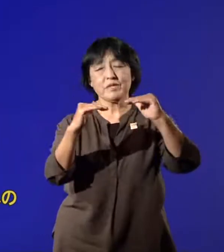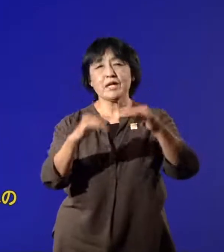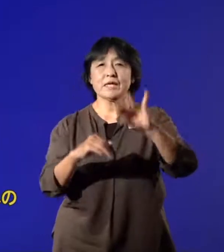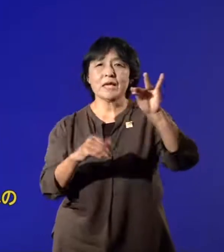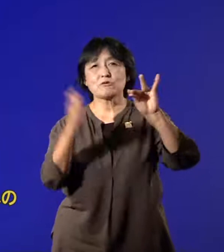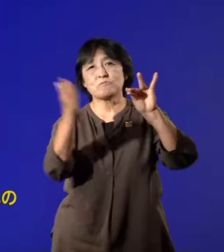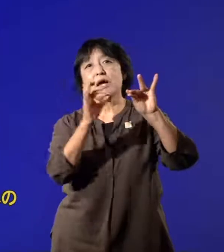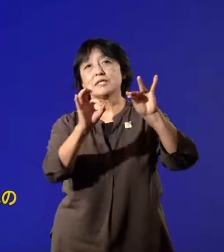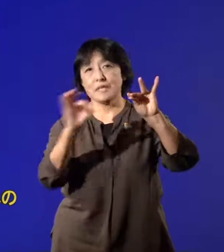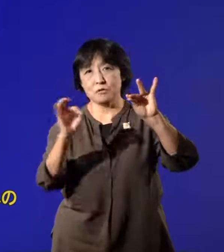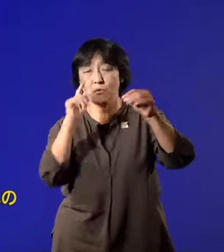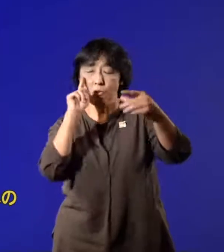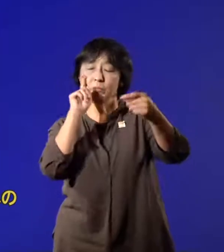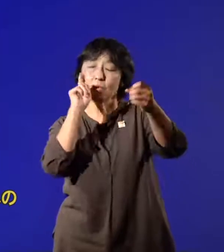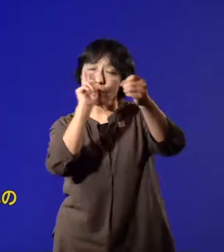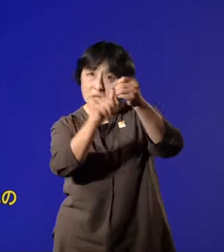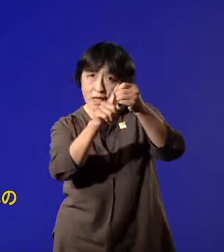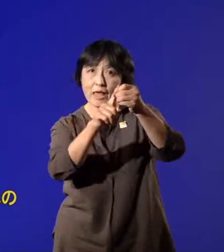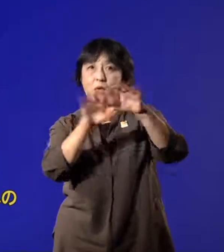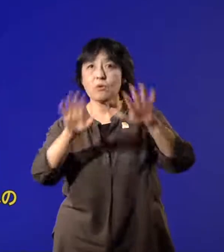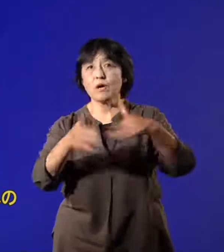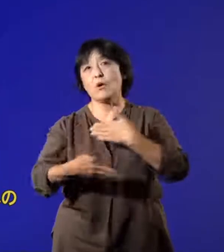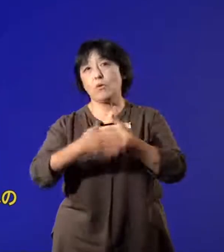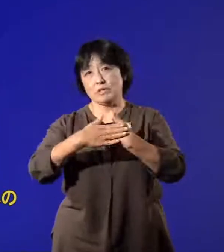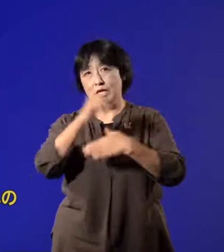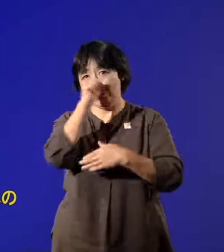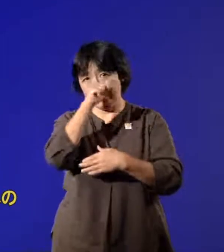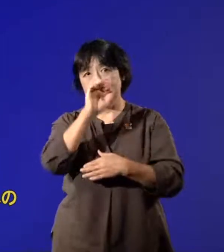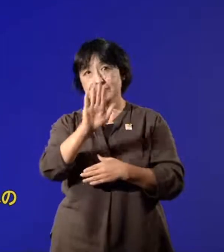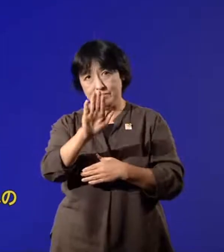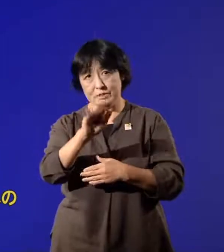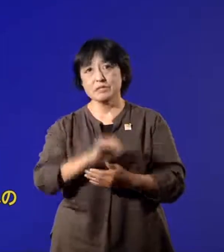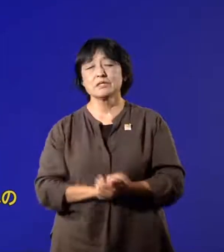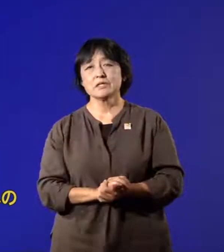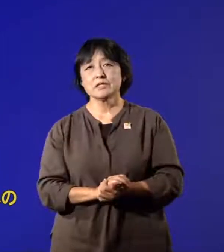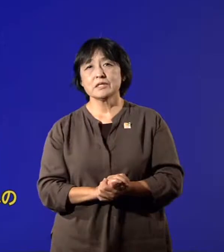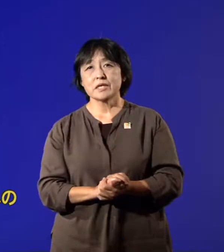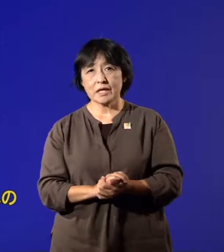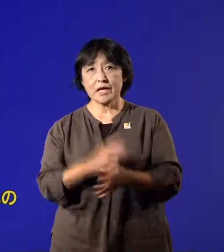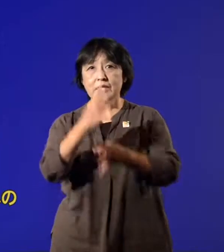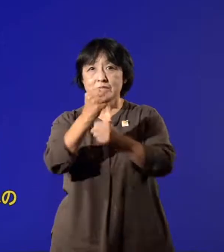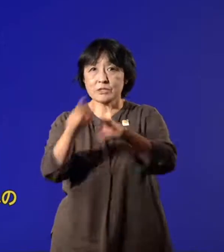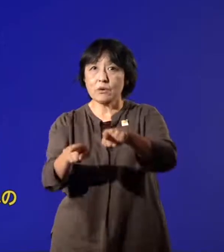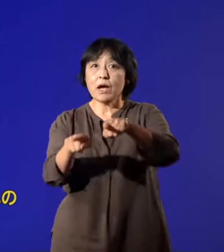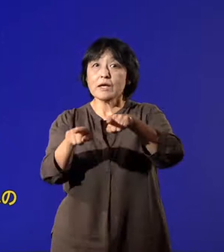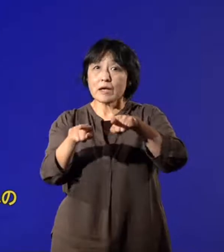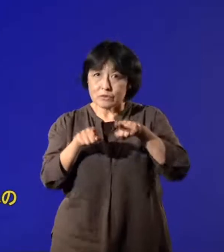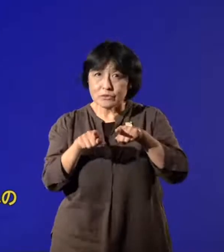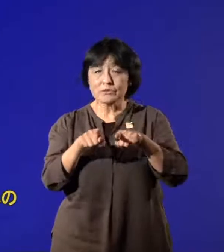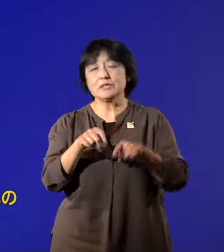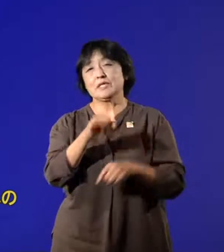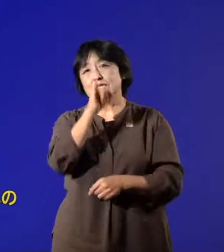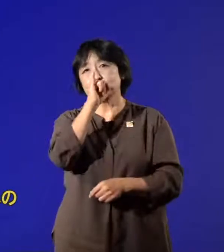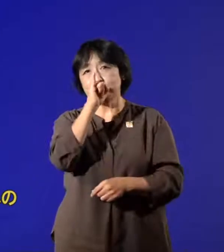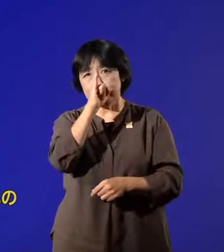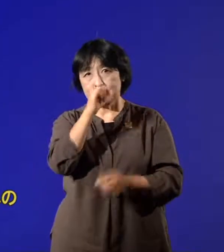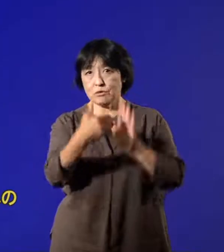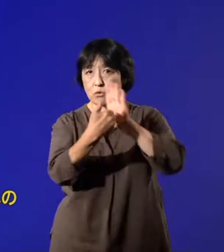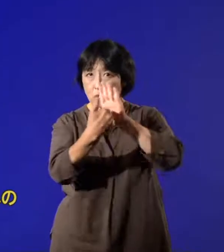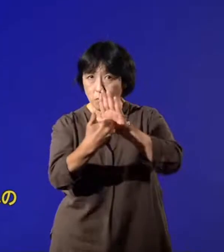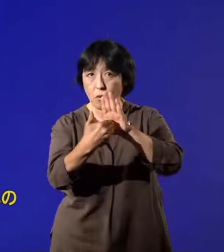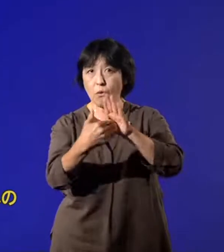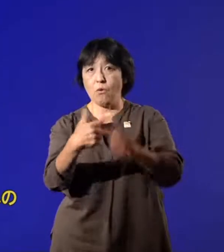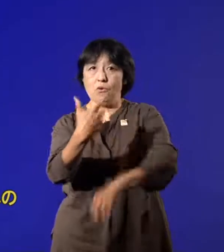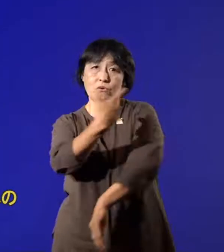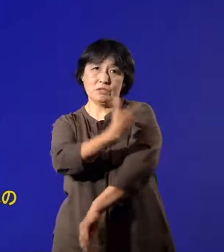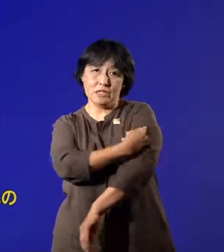予算を組ませていただいておりますので、ぜひそう早い時期にですね、インフルエンザの予防接種